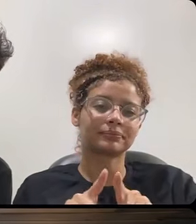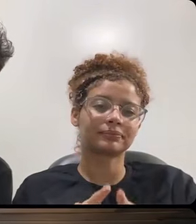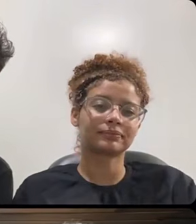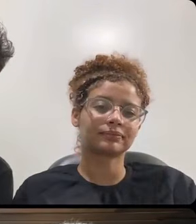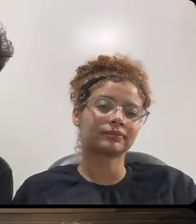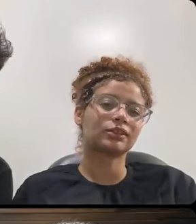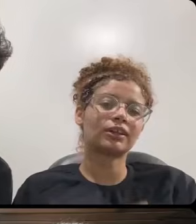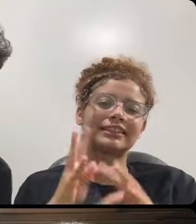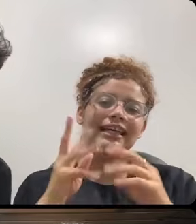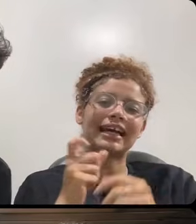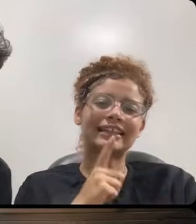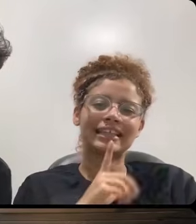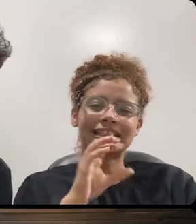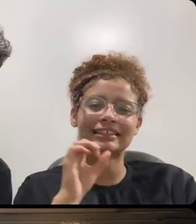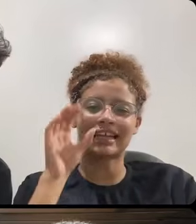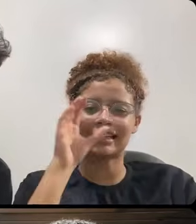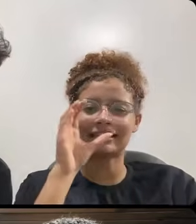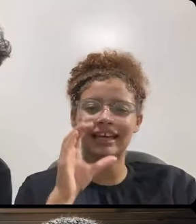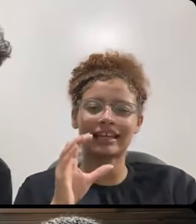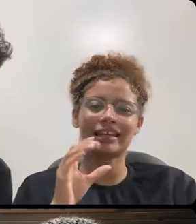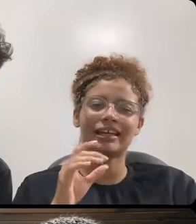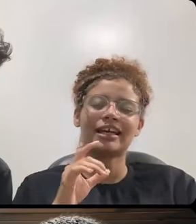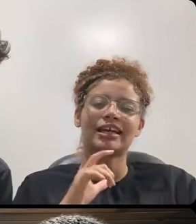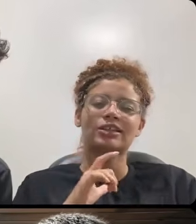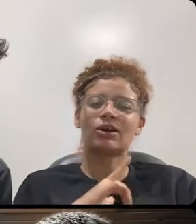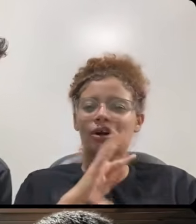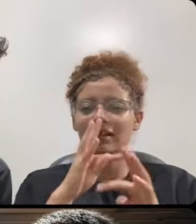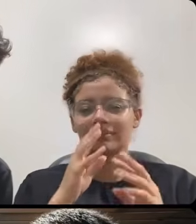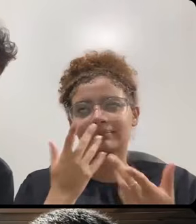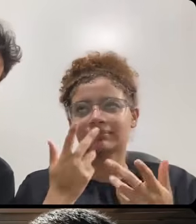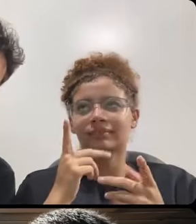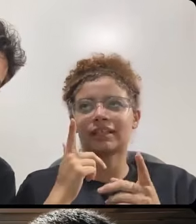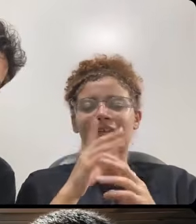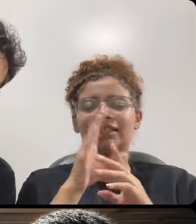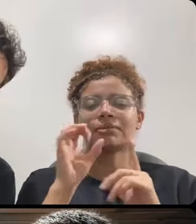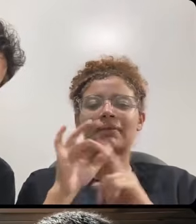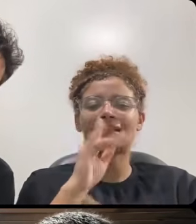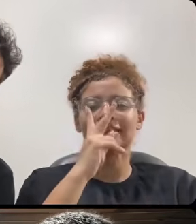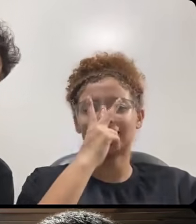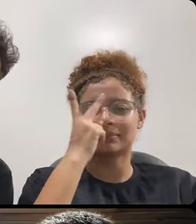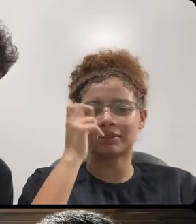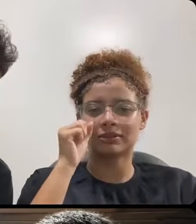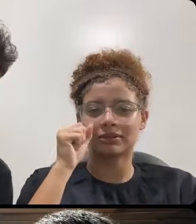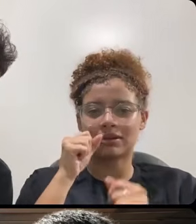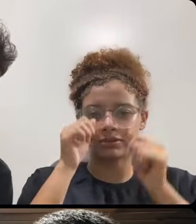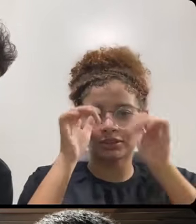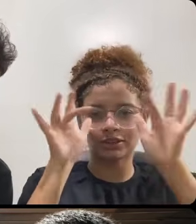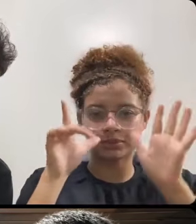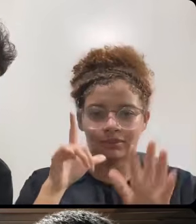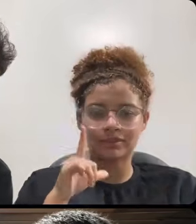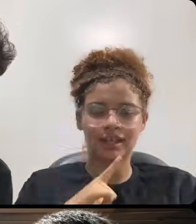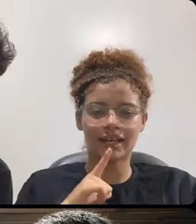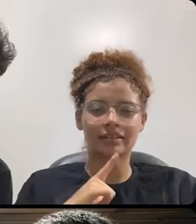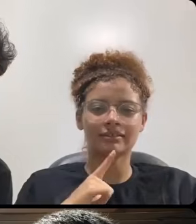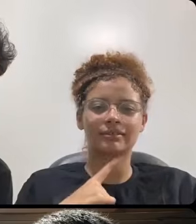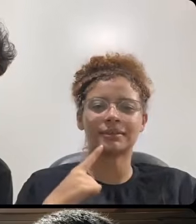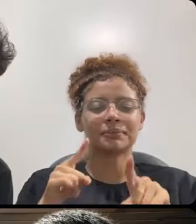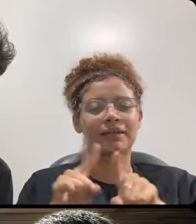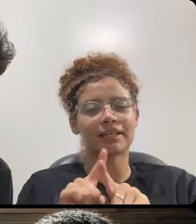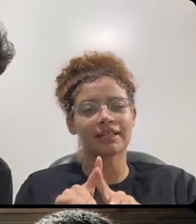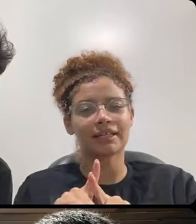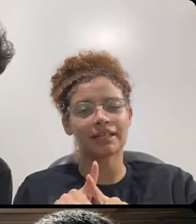também. Todas as características que ele tem, grande parte das pessoas com autismo